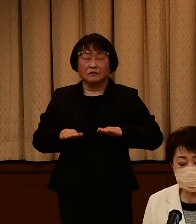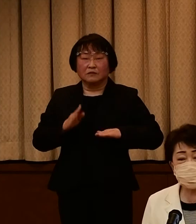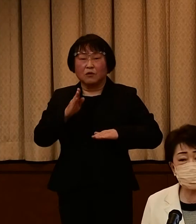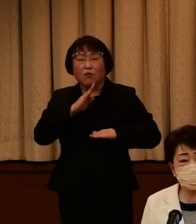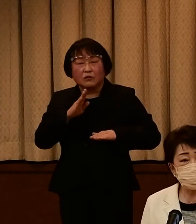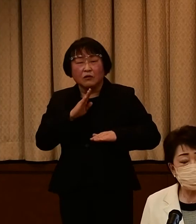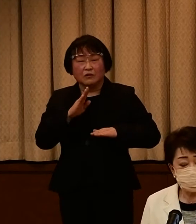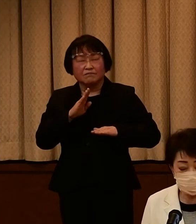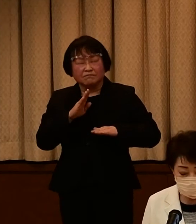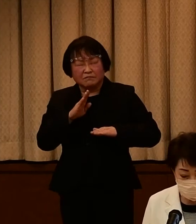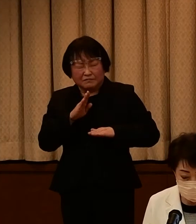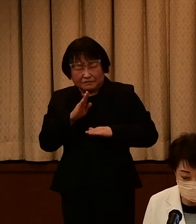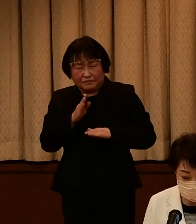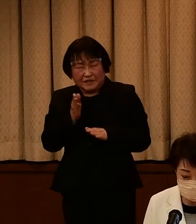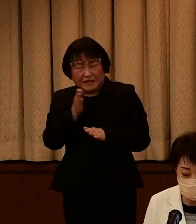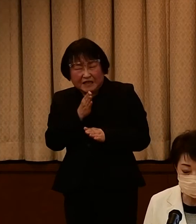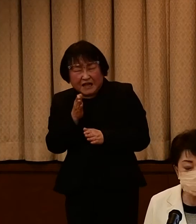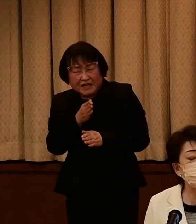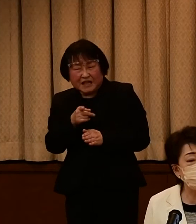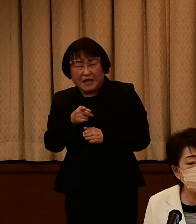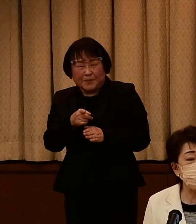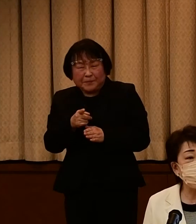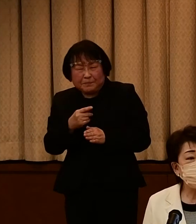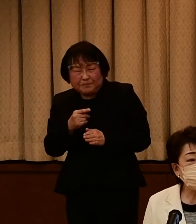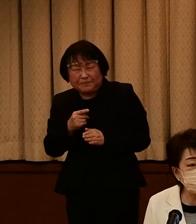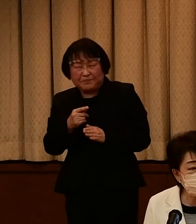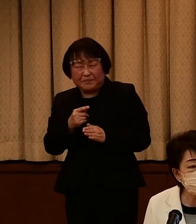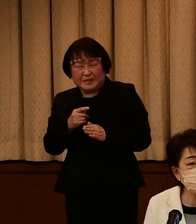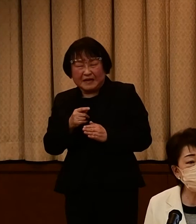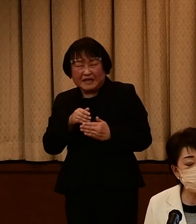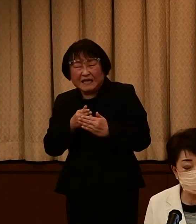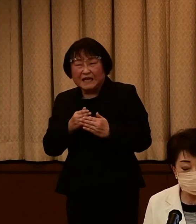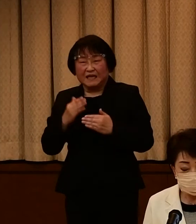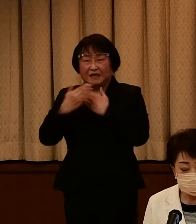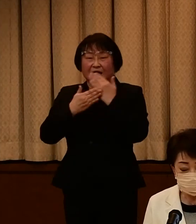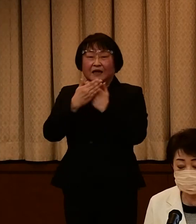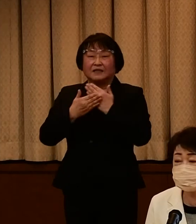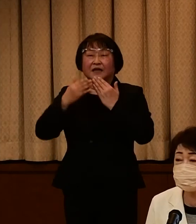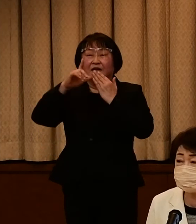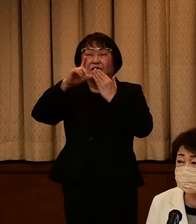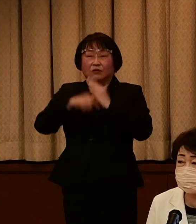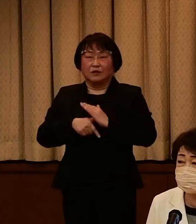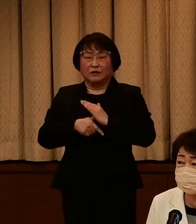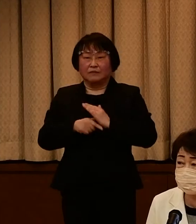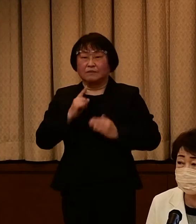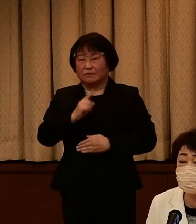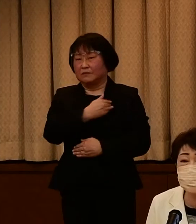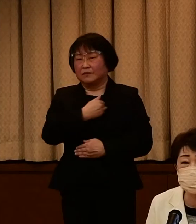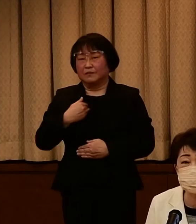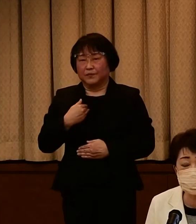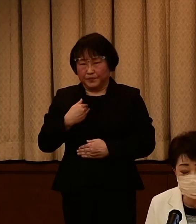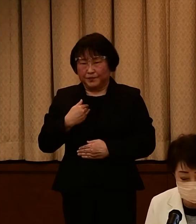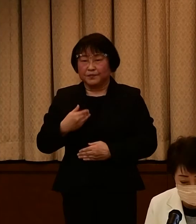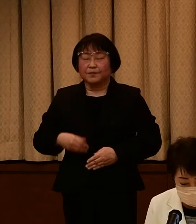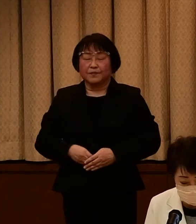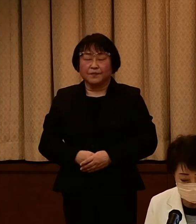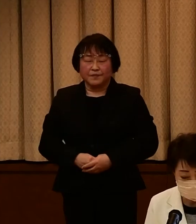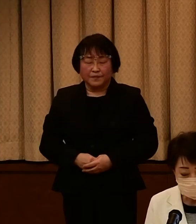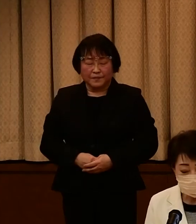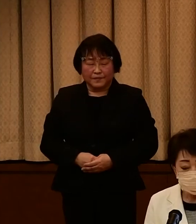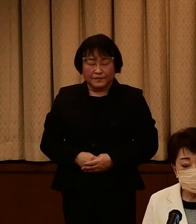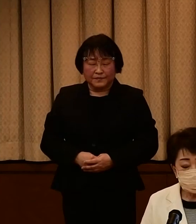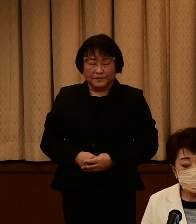その潮流に飲み込まれるか否かの大事な岐路に立たされていると、こう認識をしております